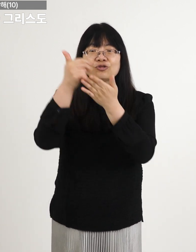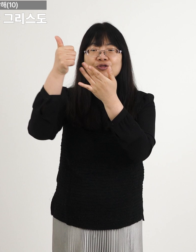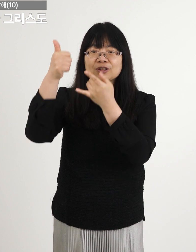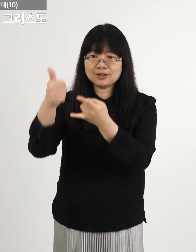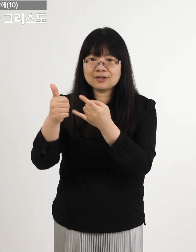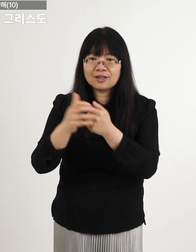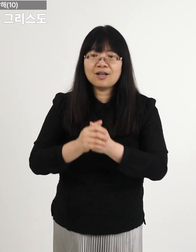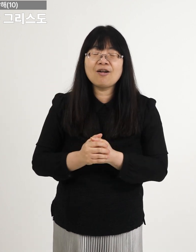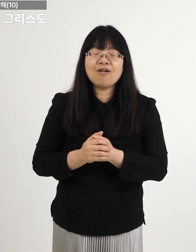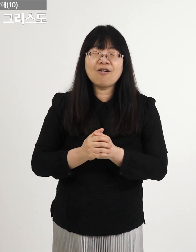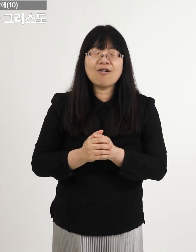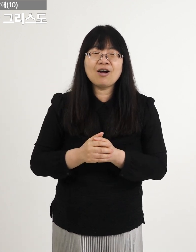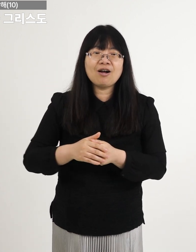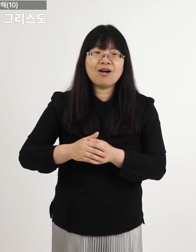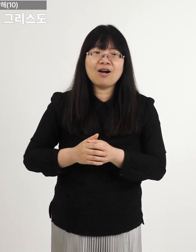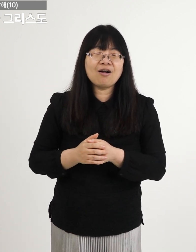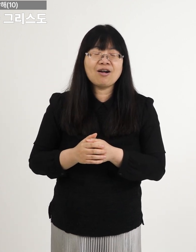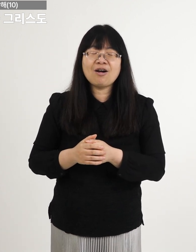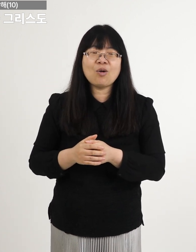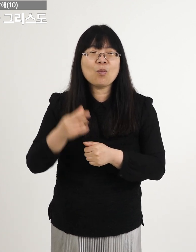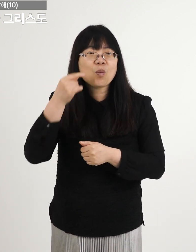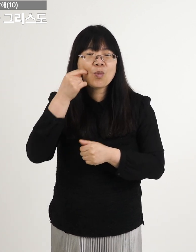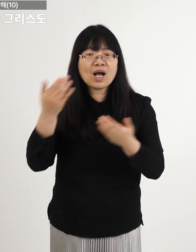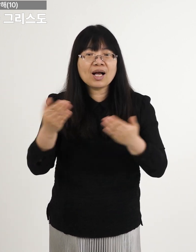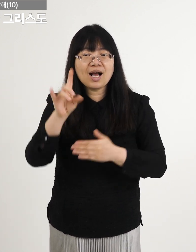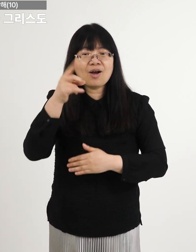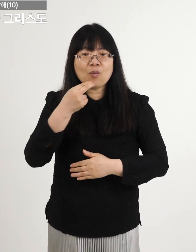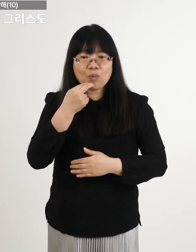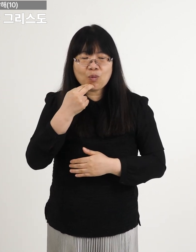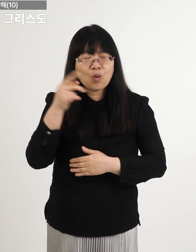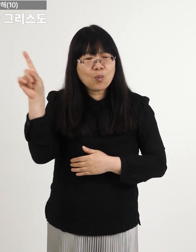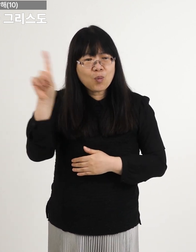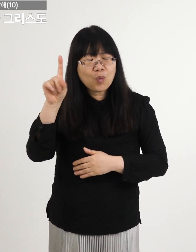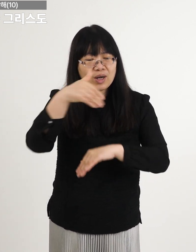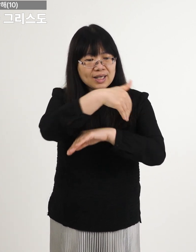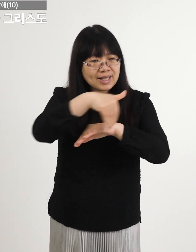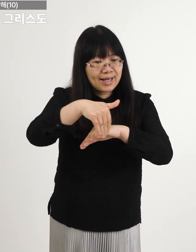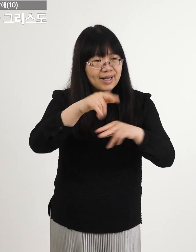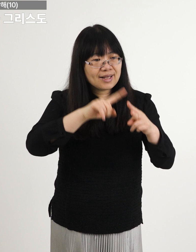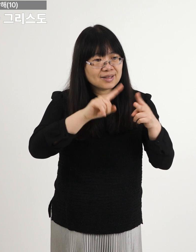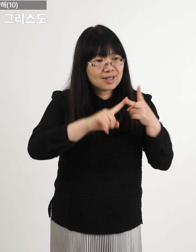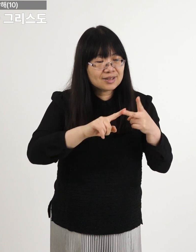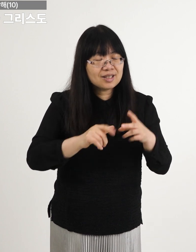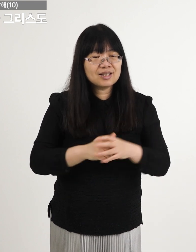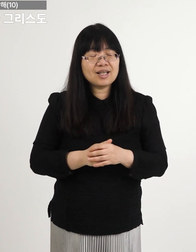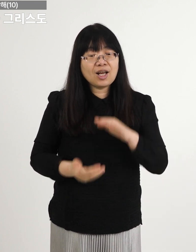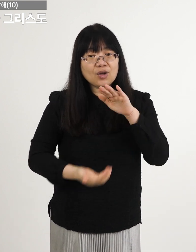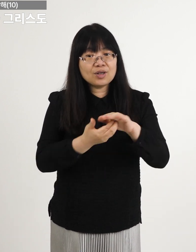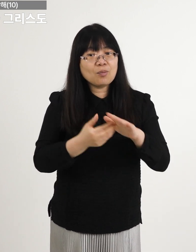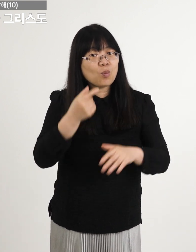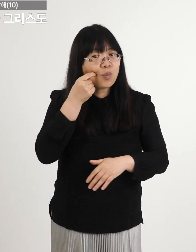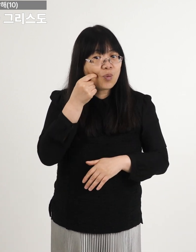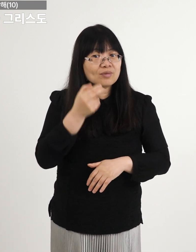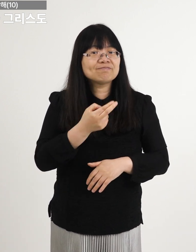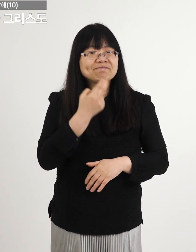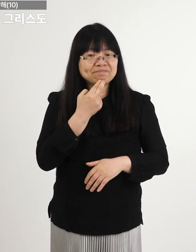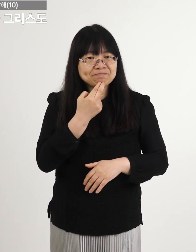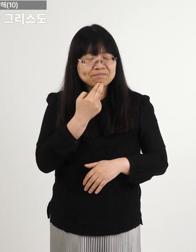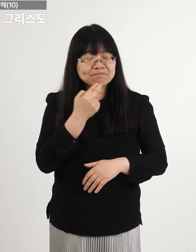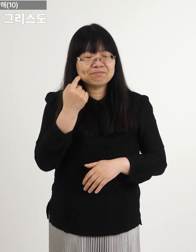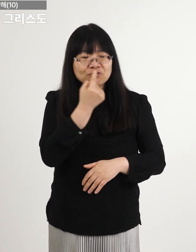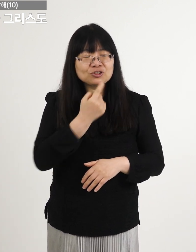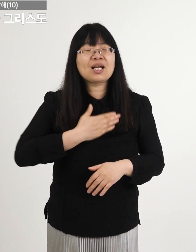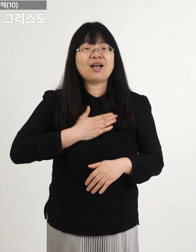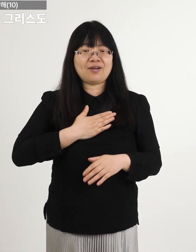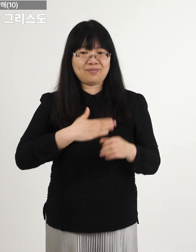주께서는 못하실 일이 없사오며 무슨 계획이든지 못 이루실 것이 없는